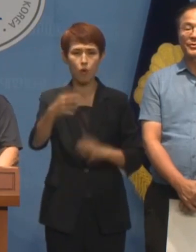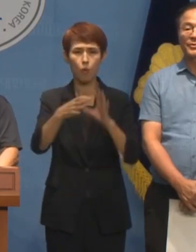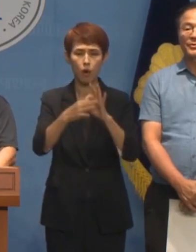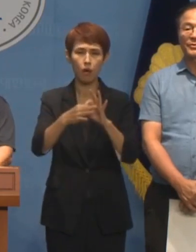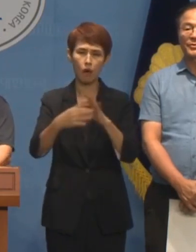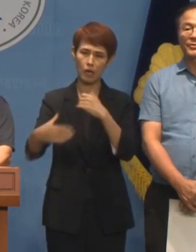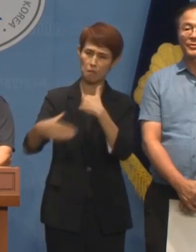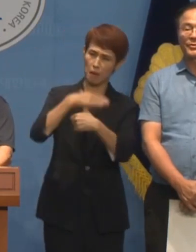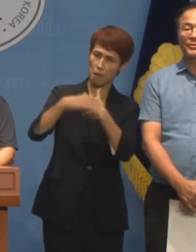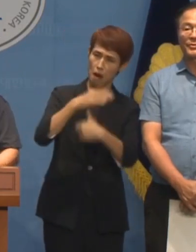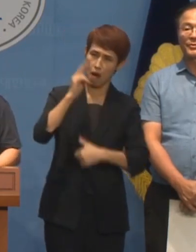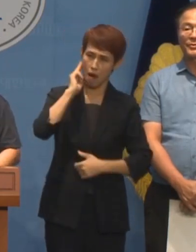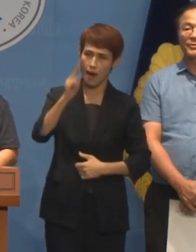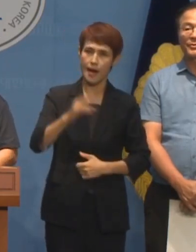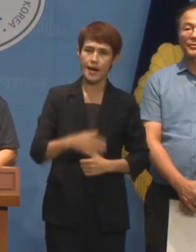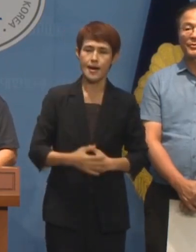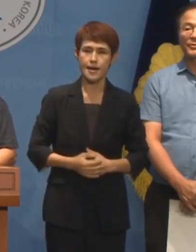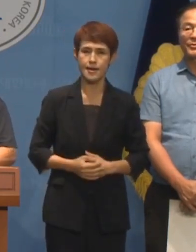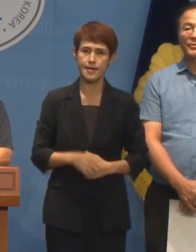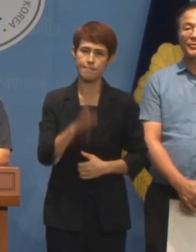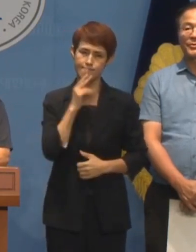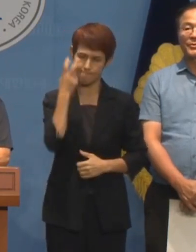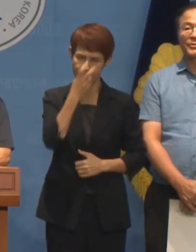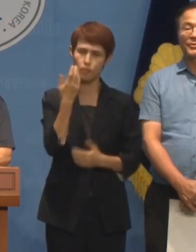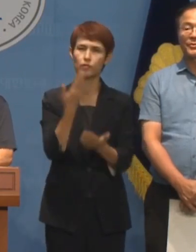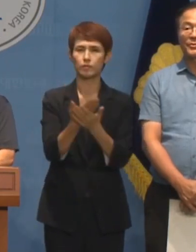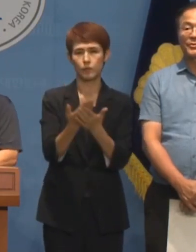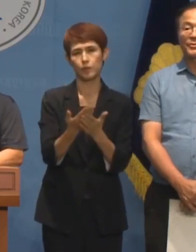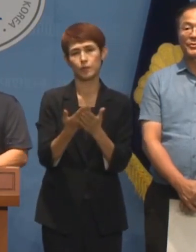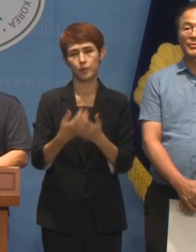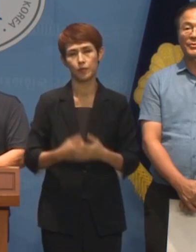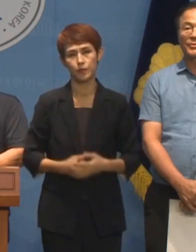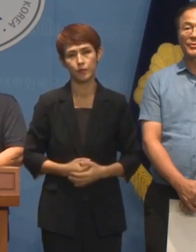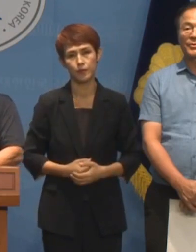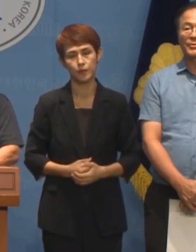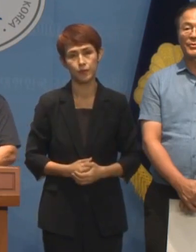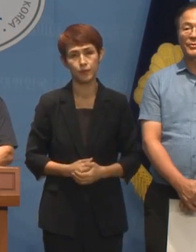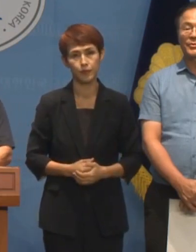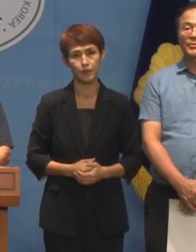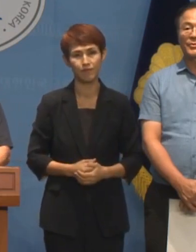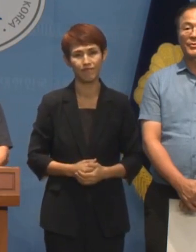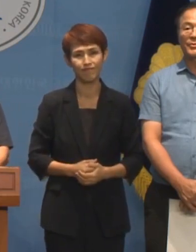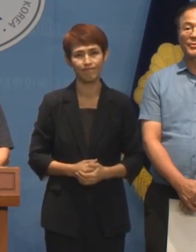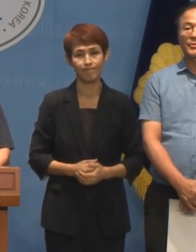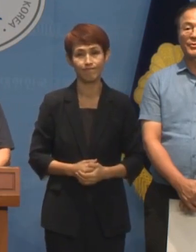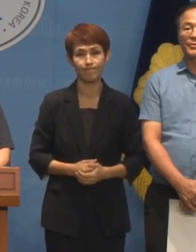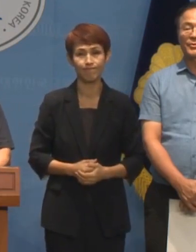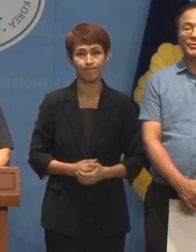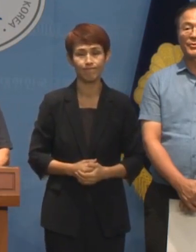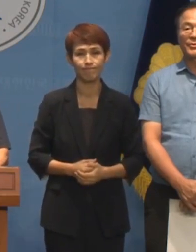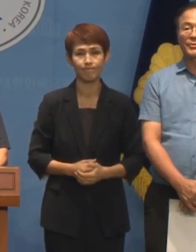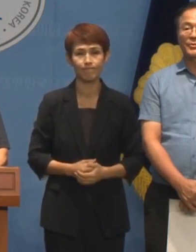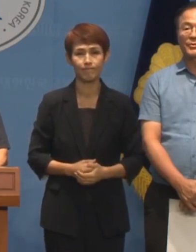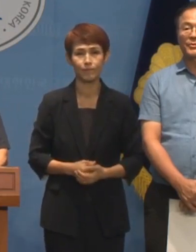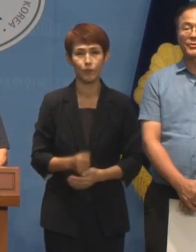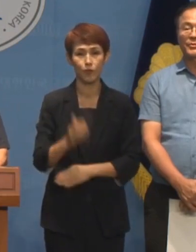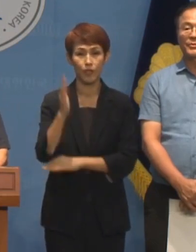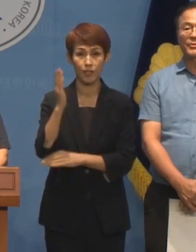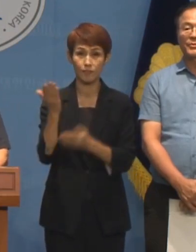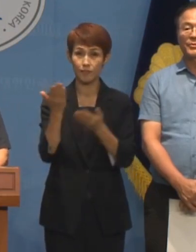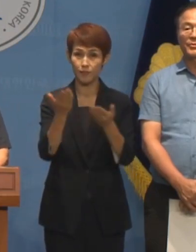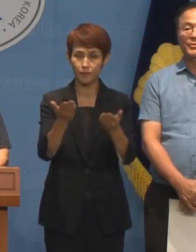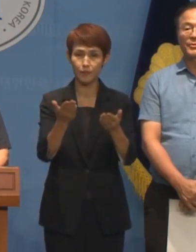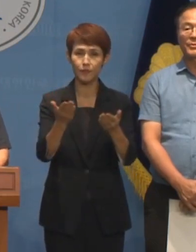탄압 반드시 단단히 따져주시고 바로 잡아주시면 고맙겠습니다. 여주 양평 지역에서 오신 주민 이야기를 한 번 더 들어보겠습니다.